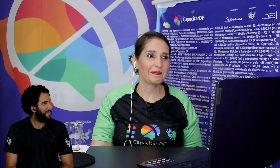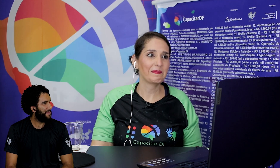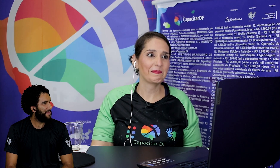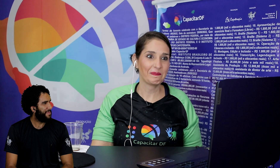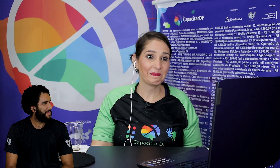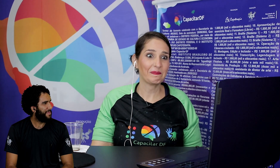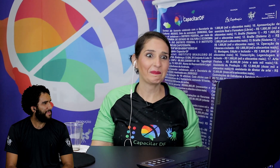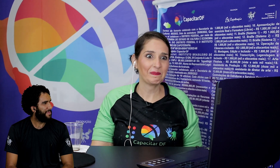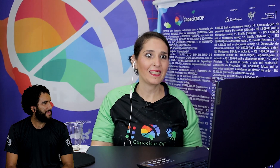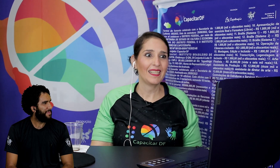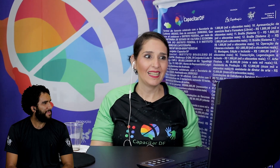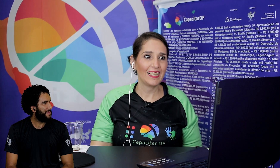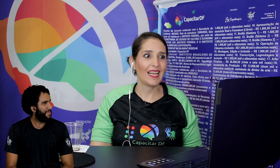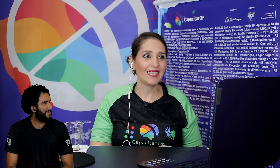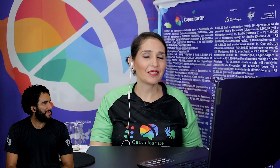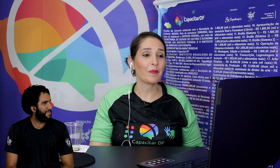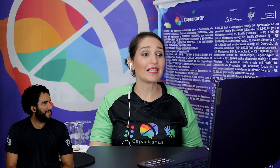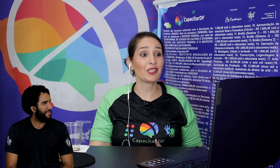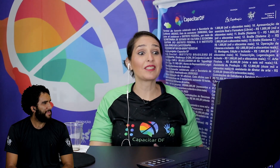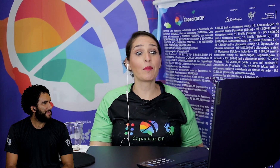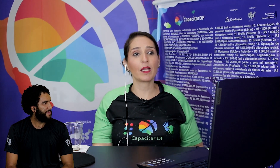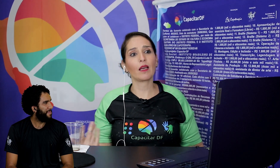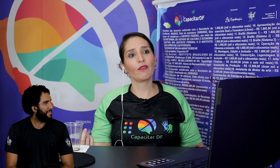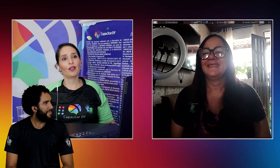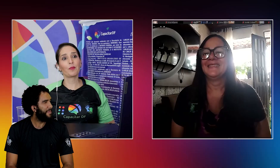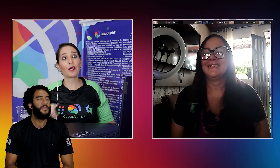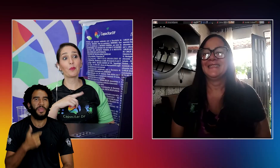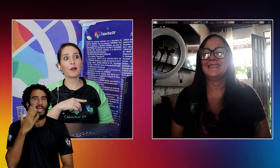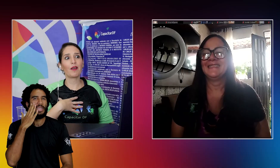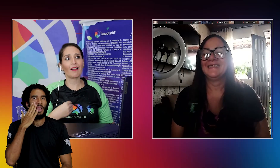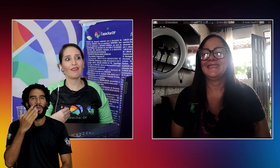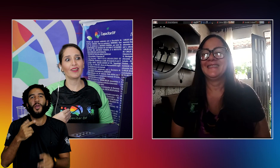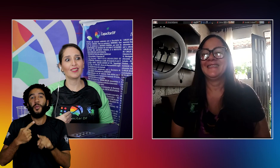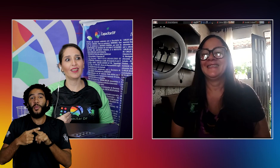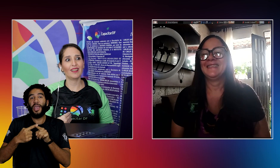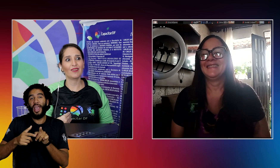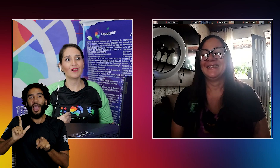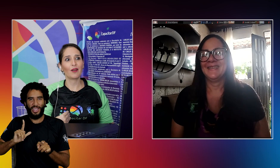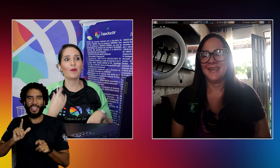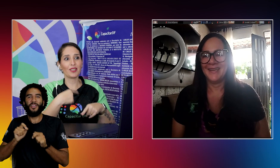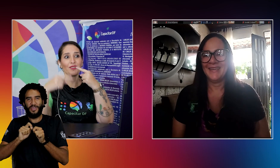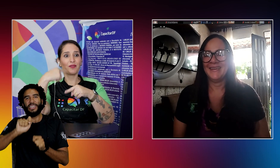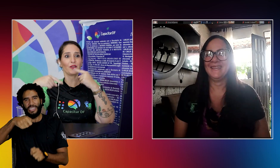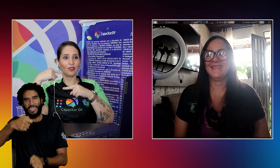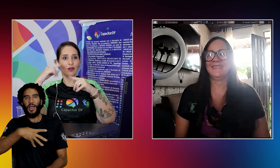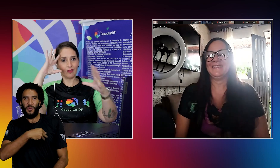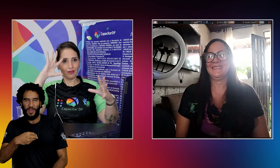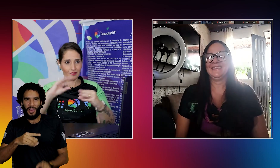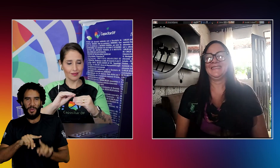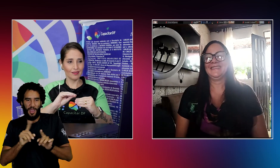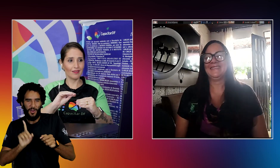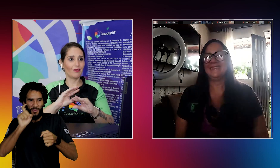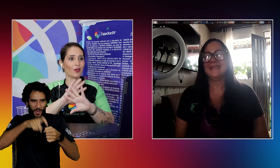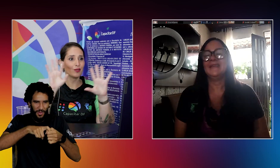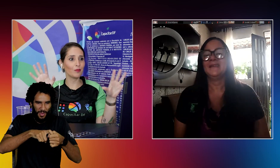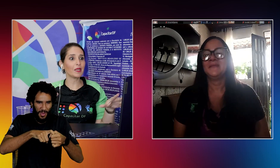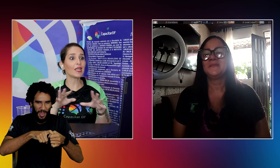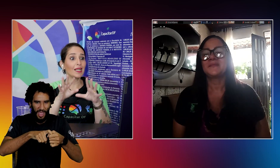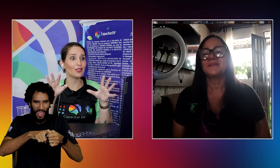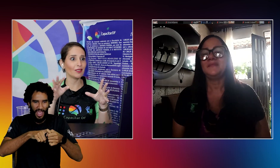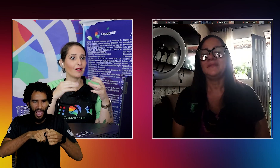Né? E é isso. Mas a gente sabia que era filho, porque no primeiro ela fez filho. Como a gente voltou,